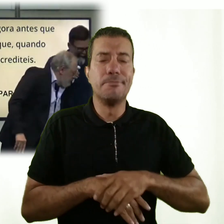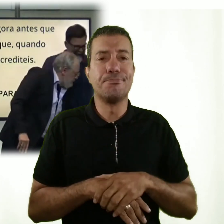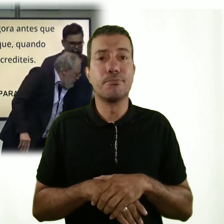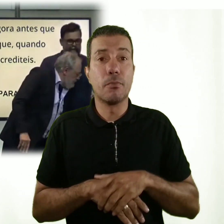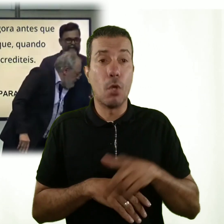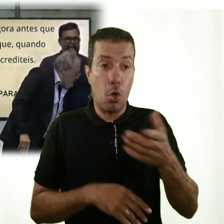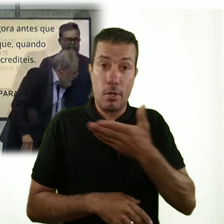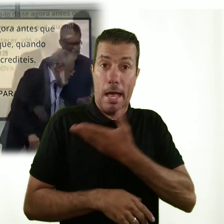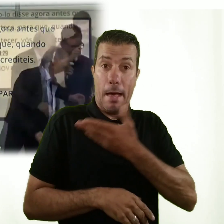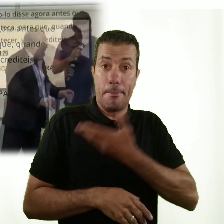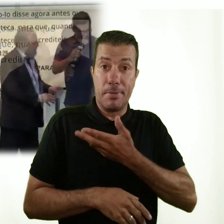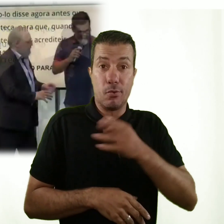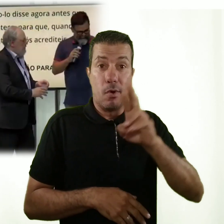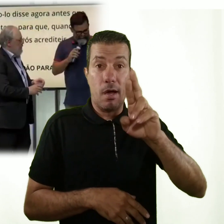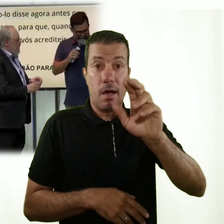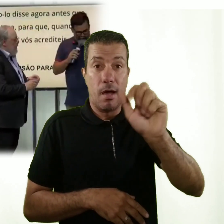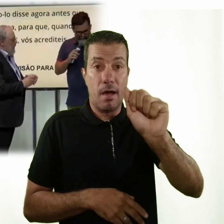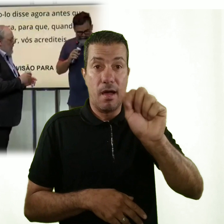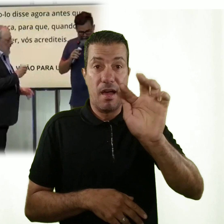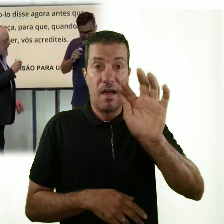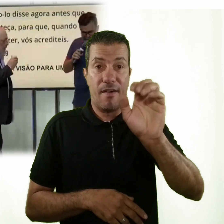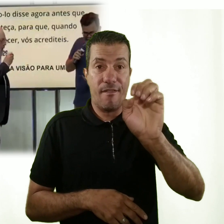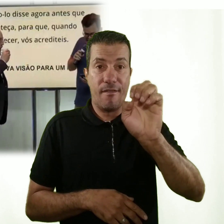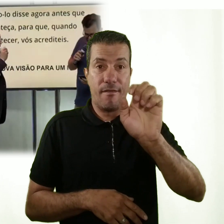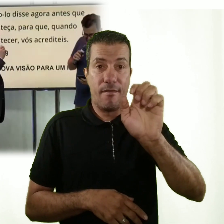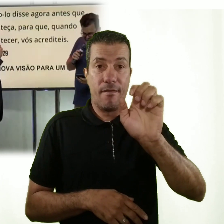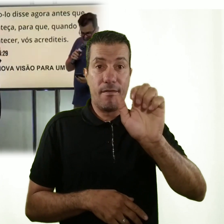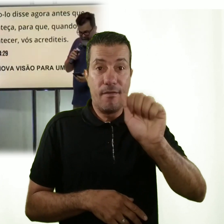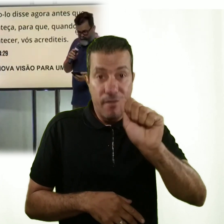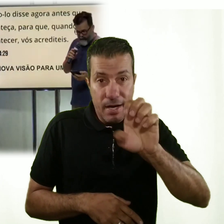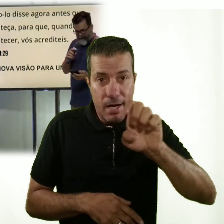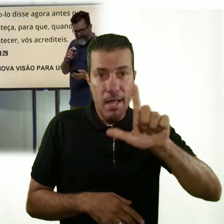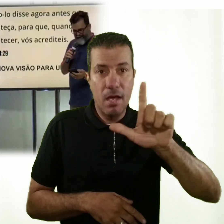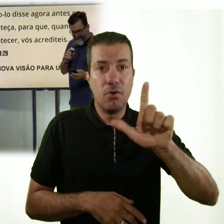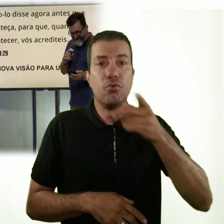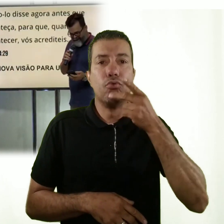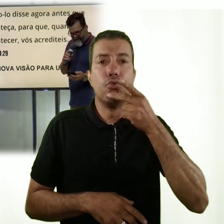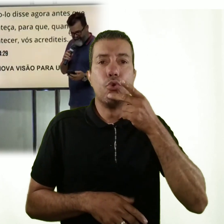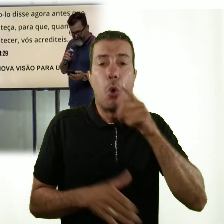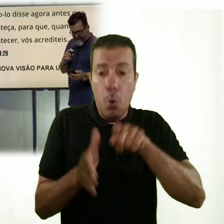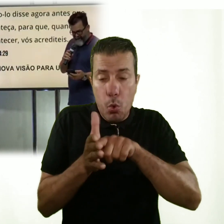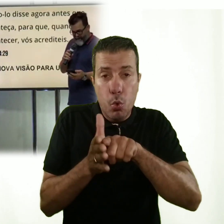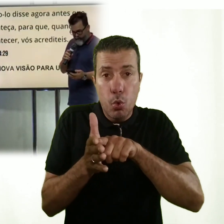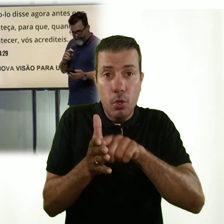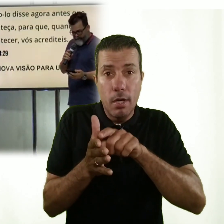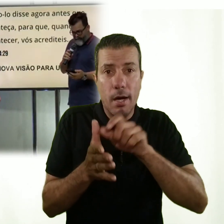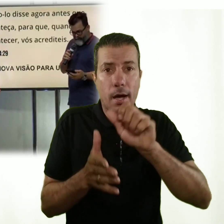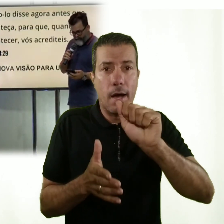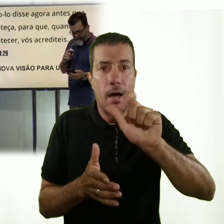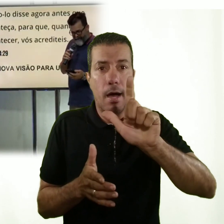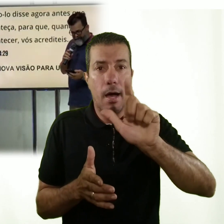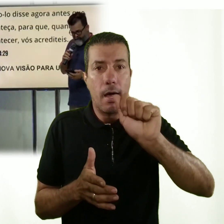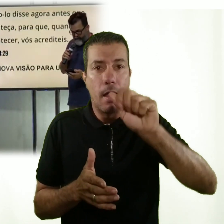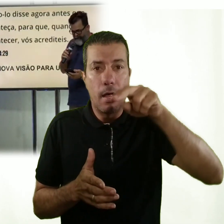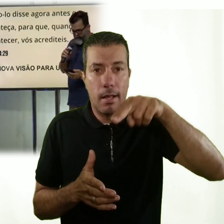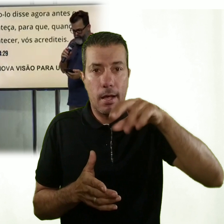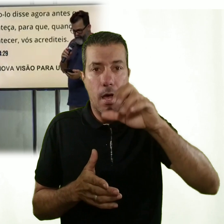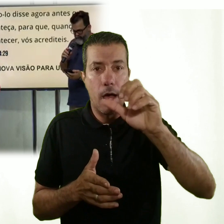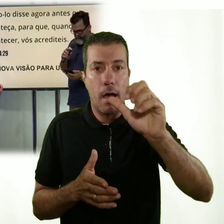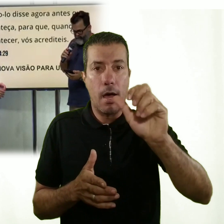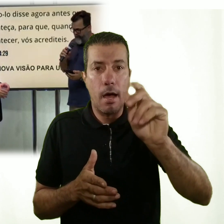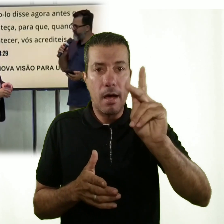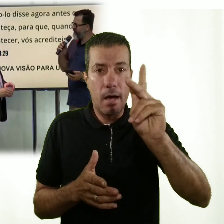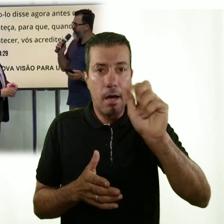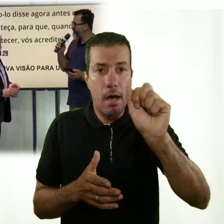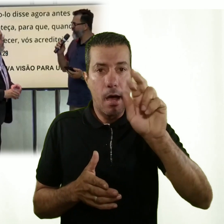amigo Rafael está perguntando aqui para você. Nos livros escritos por Allan Kardec, encontramos orientação de